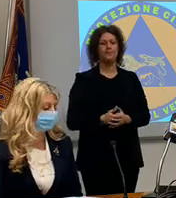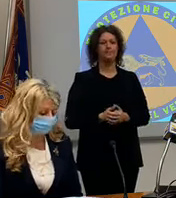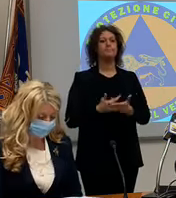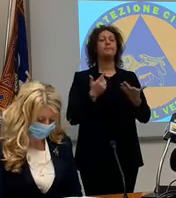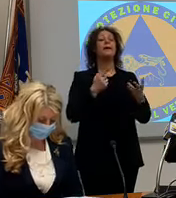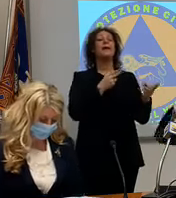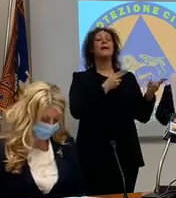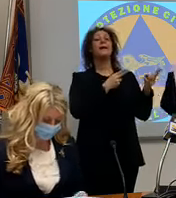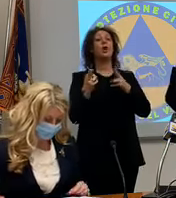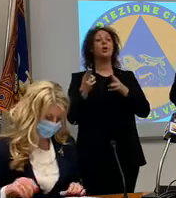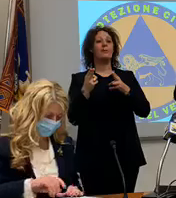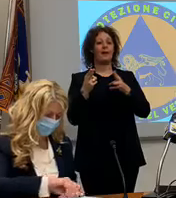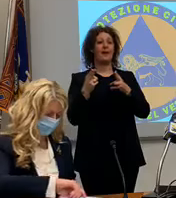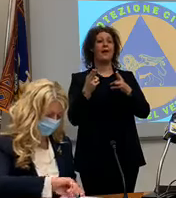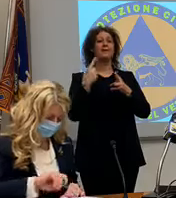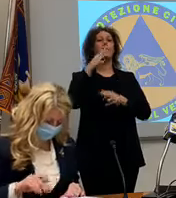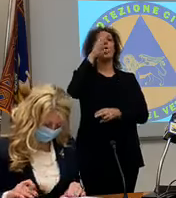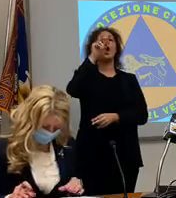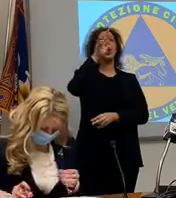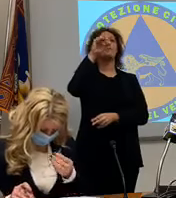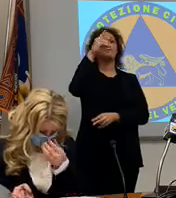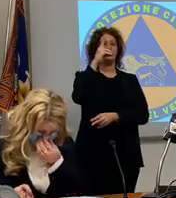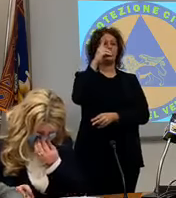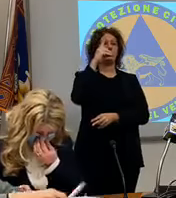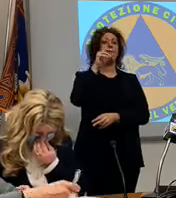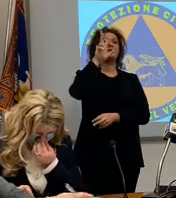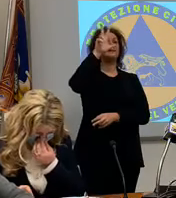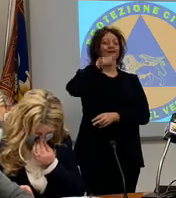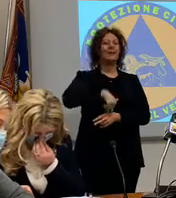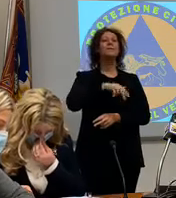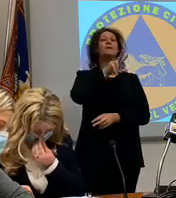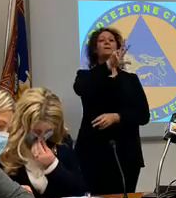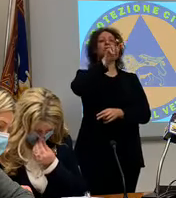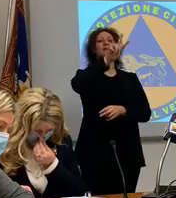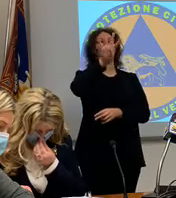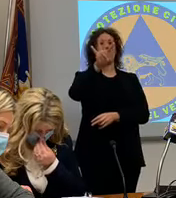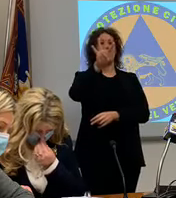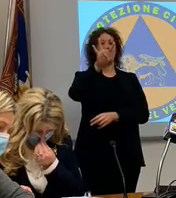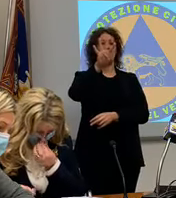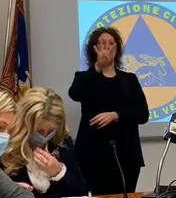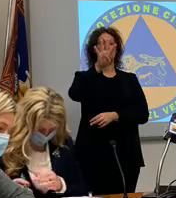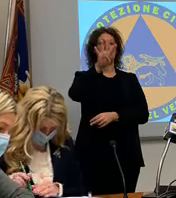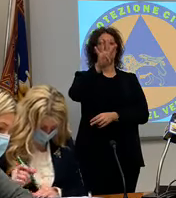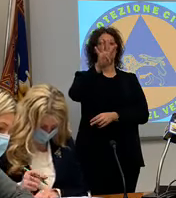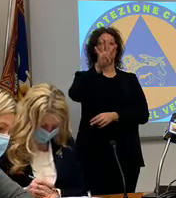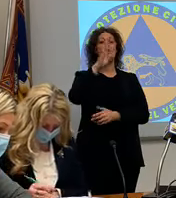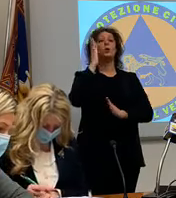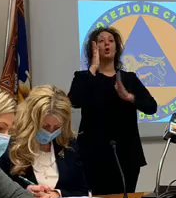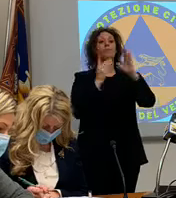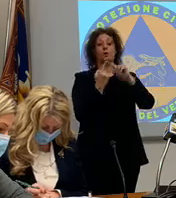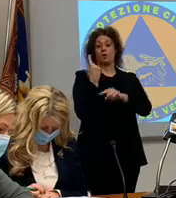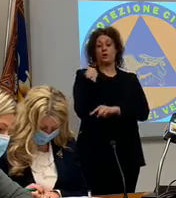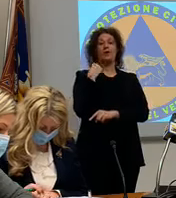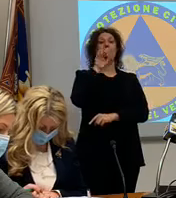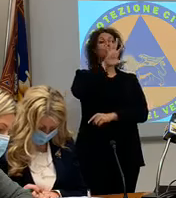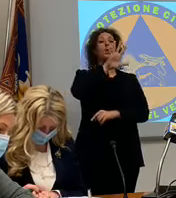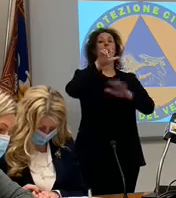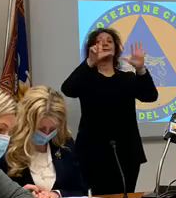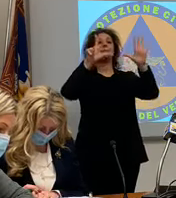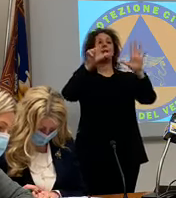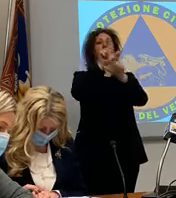covid sono 3324 abbiamo avuto 57 ricoverati in